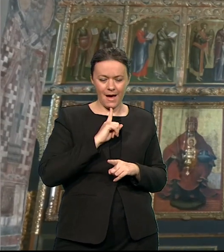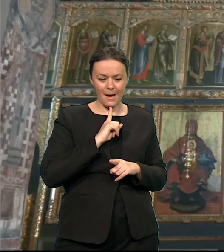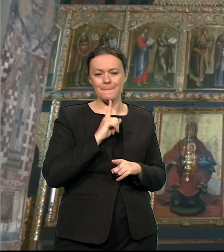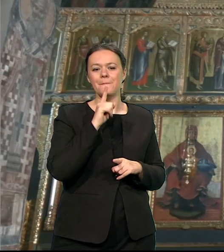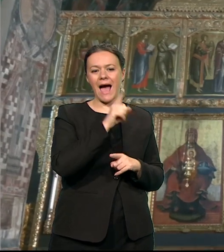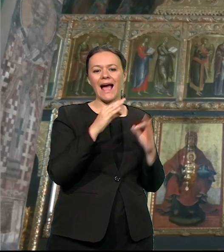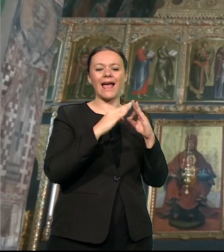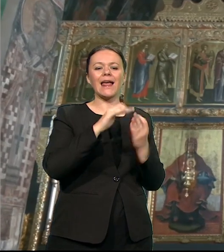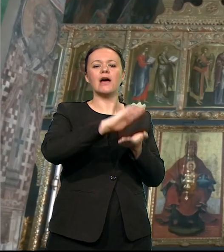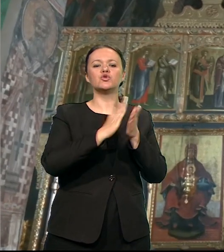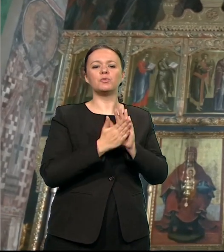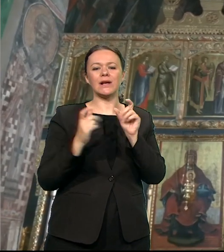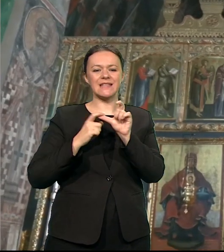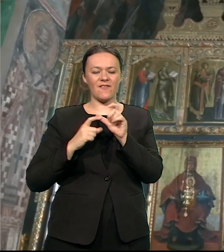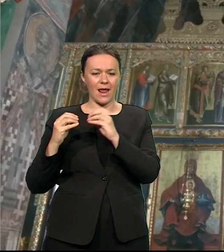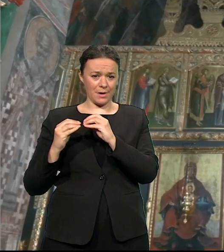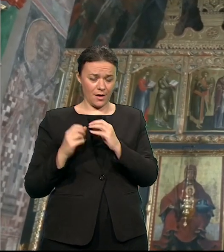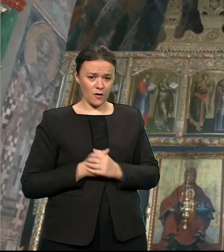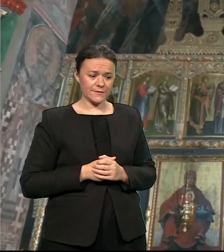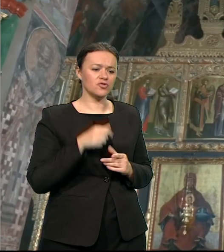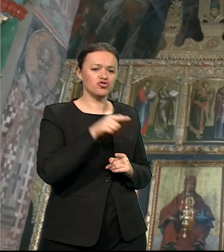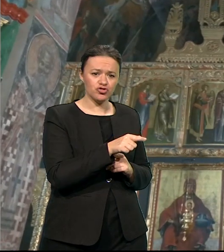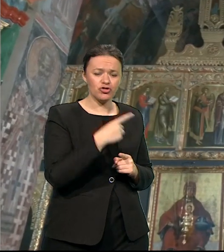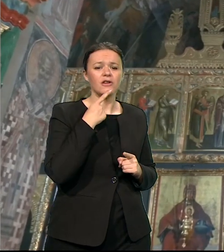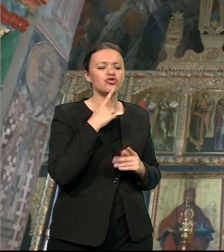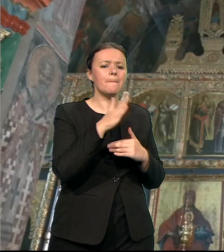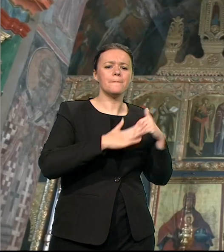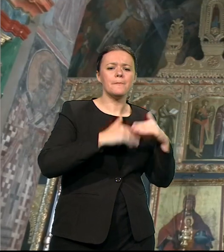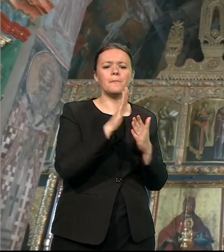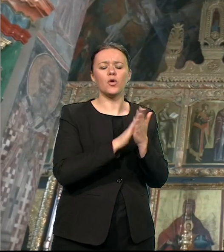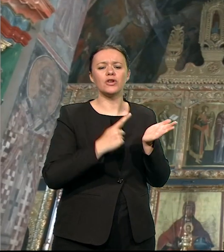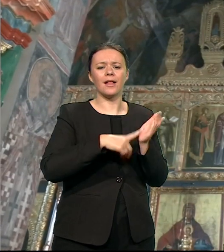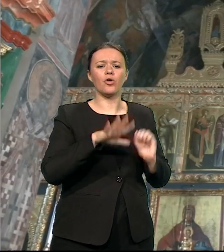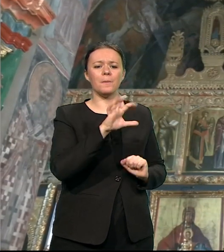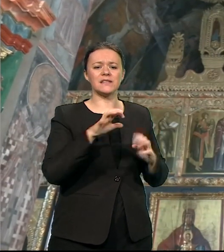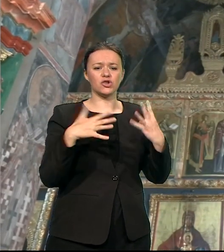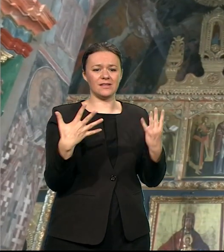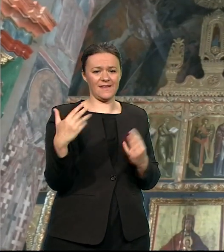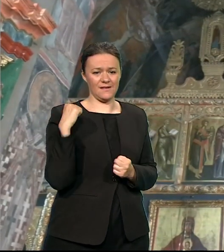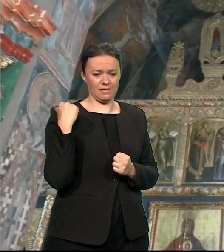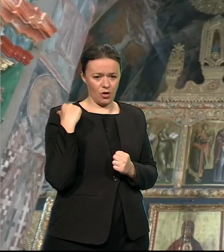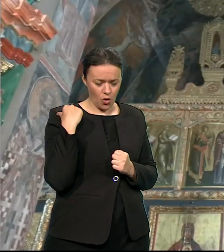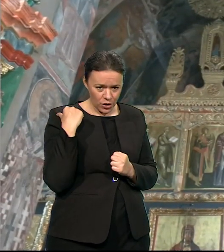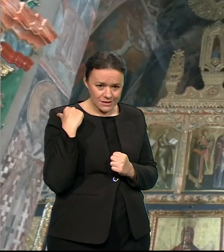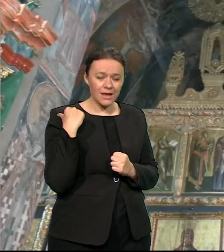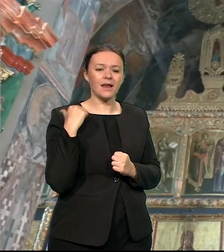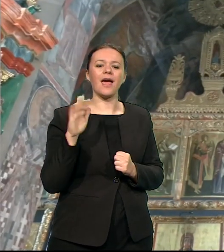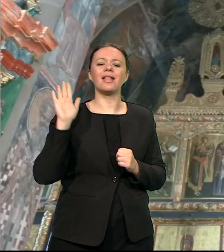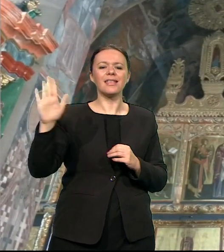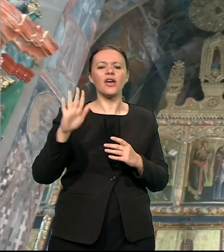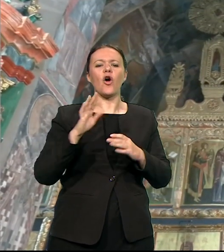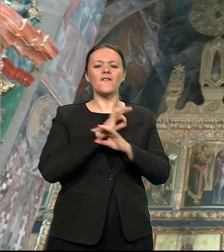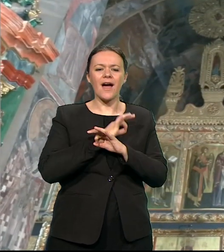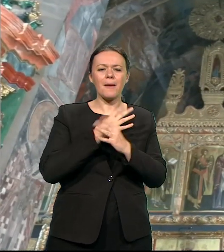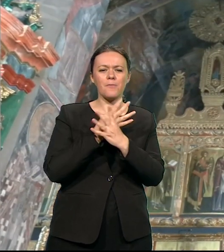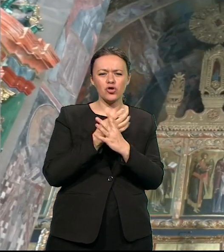Stefana Brankovića. Smatra se da je izgradnja manastira započela 1509. godine. Ostaci njihovih moštiju, koje su